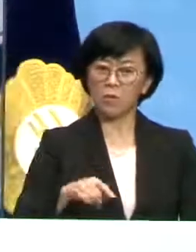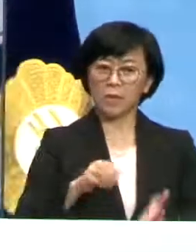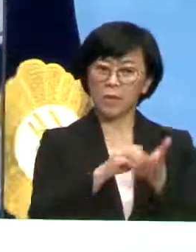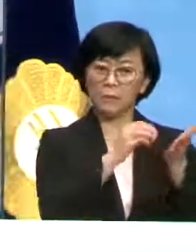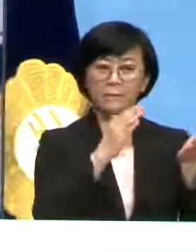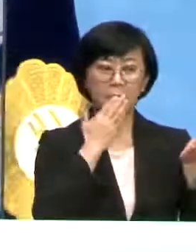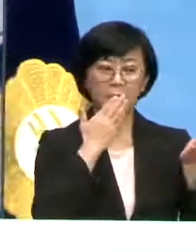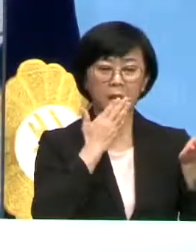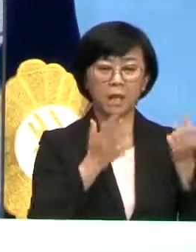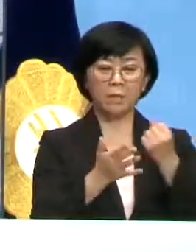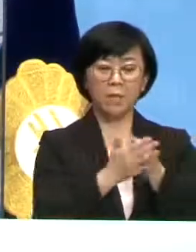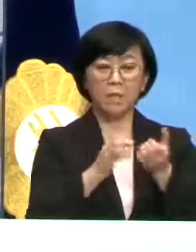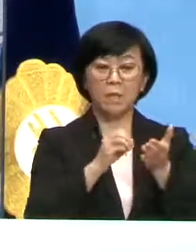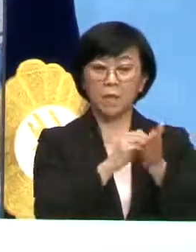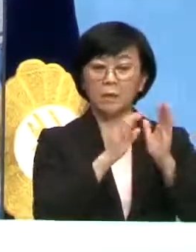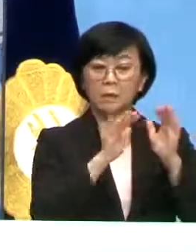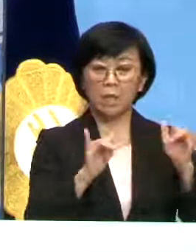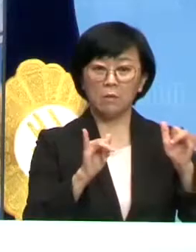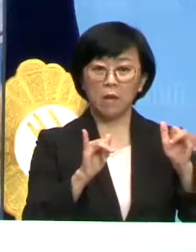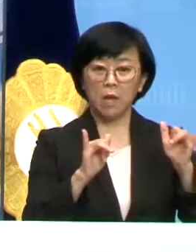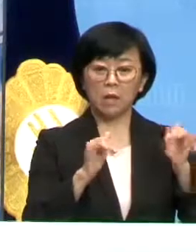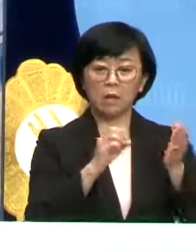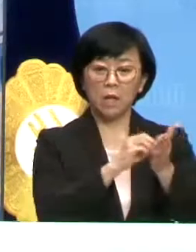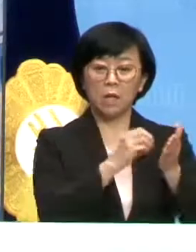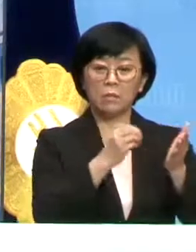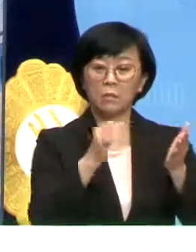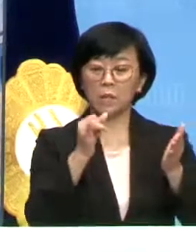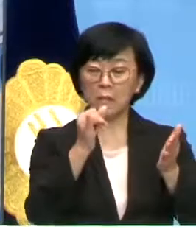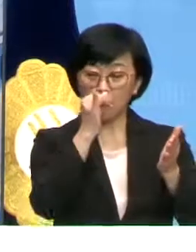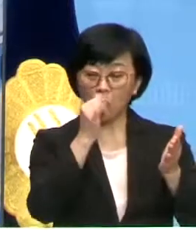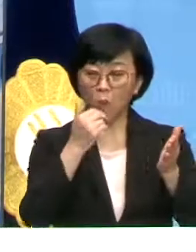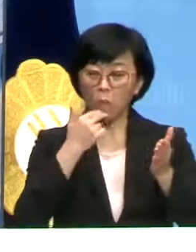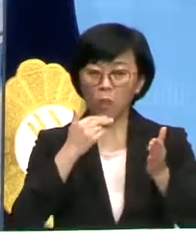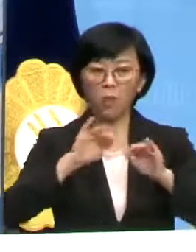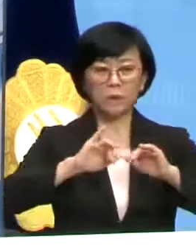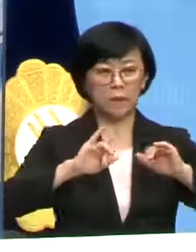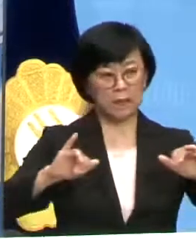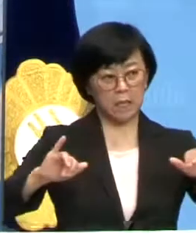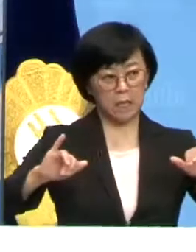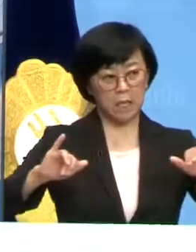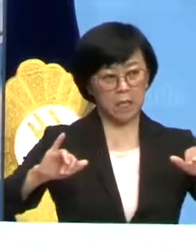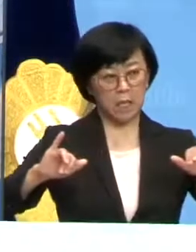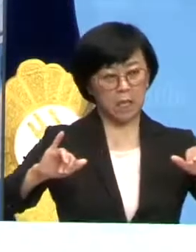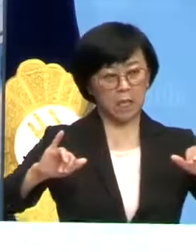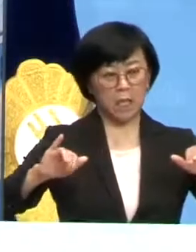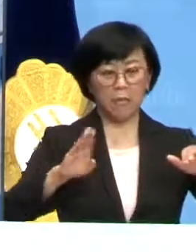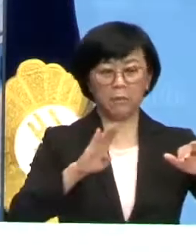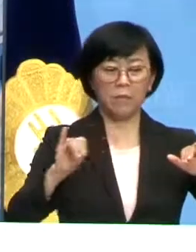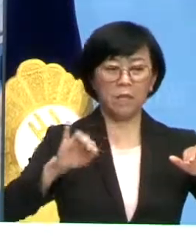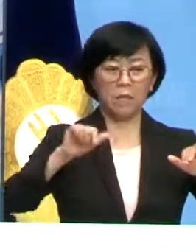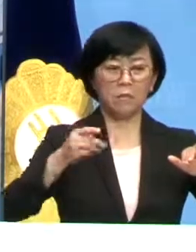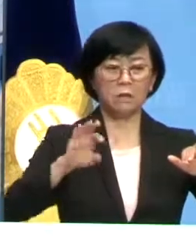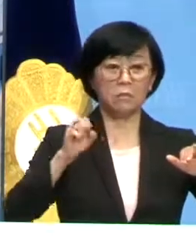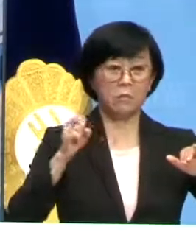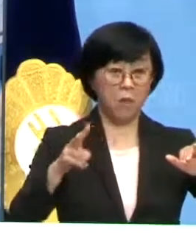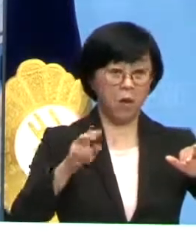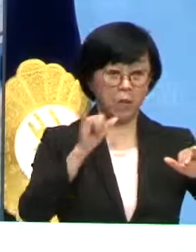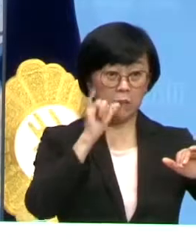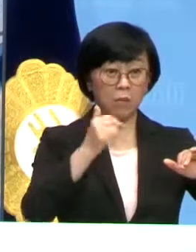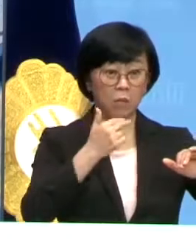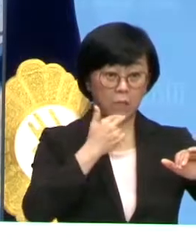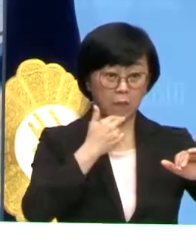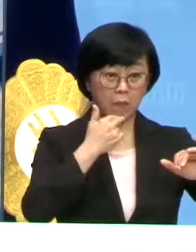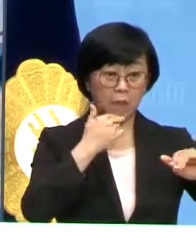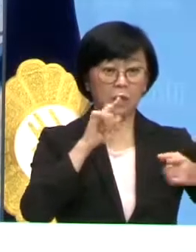보험 가입했다면 가입한 사람과 안한 사람을 차이를 도우가 저도 더 가지고 비급여 진료를 하는건지